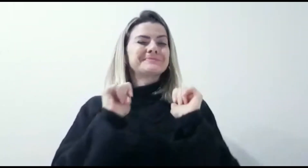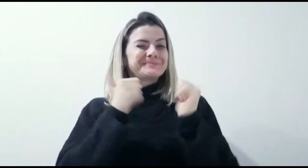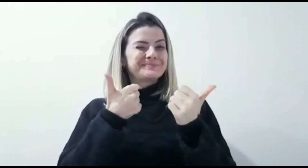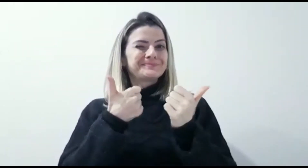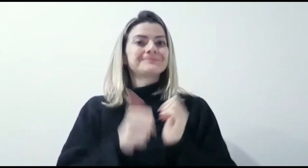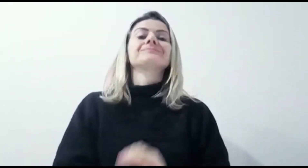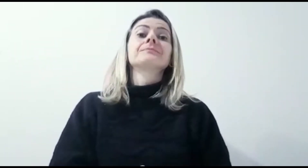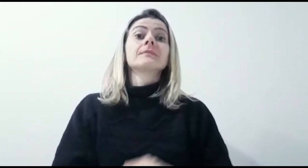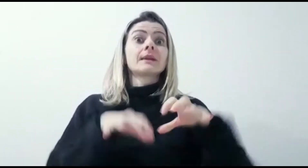vocês conhecerem